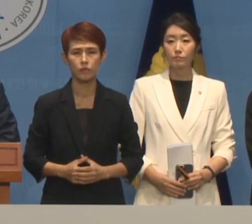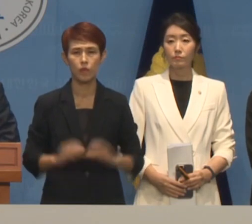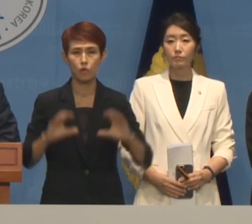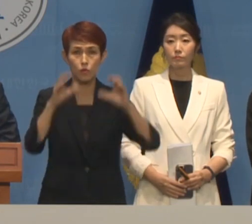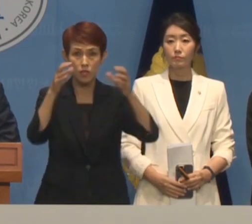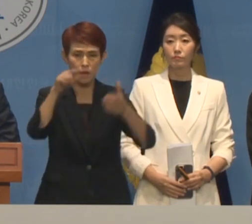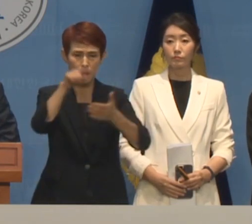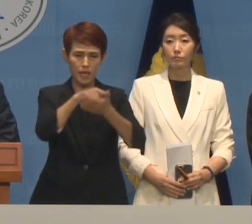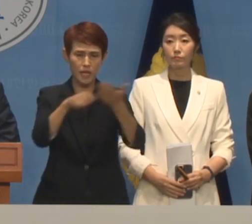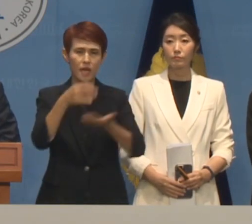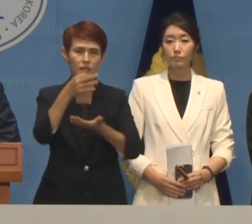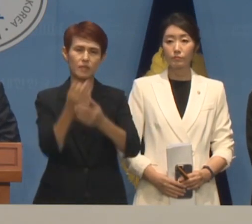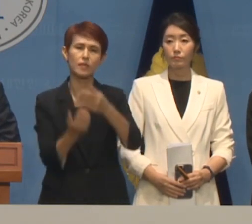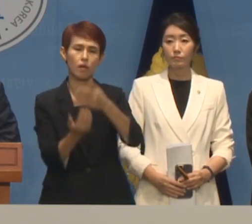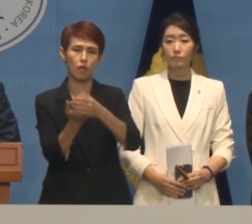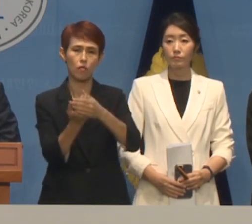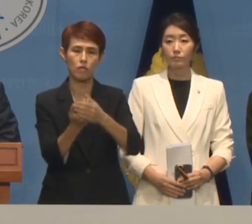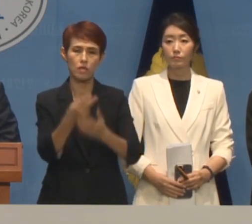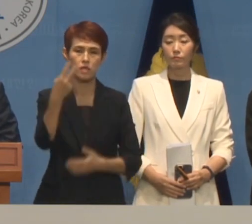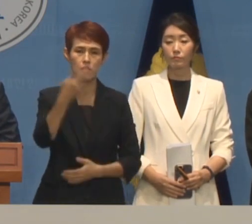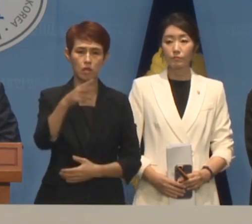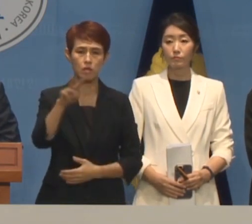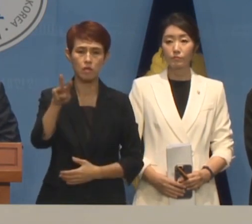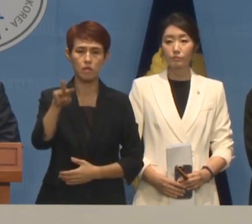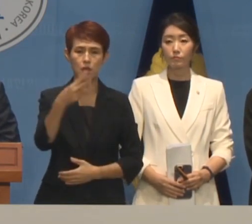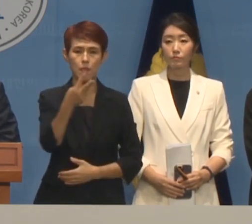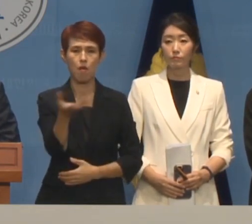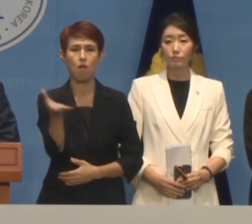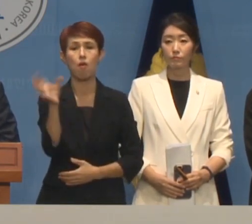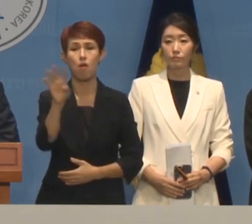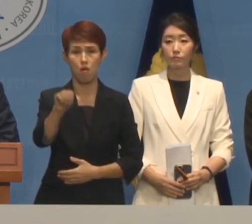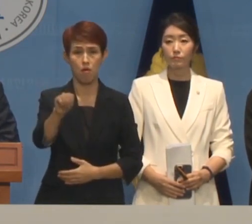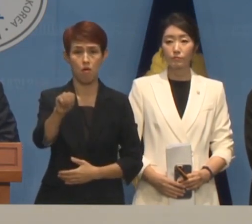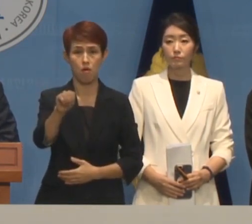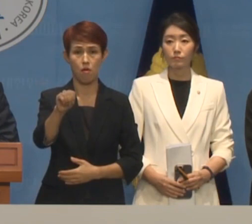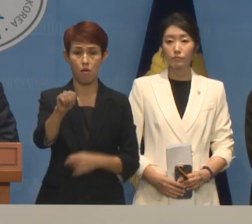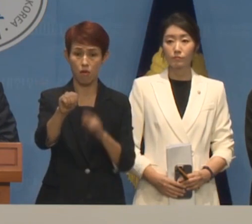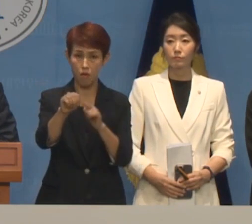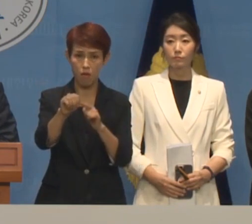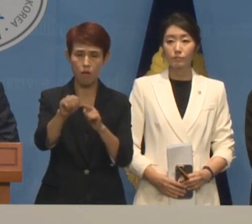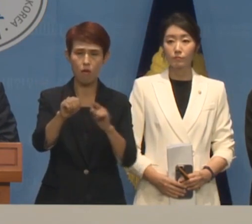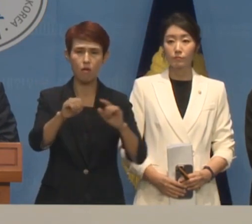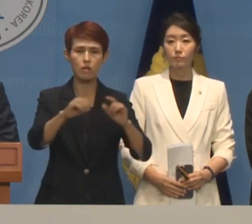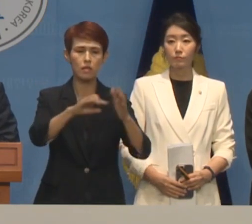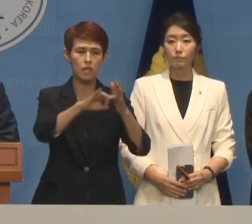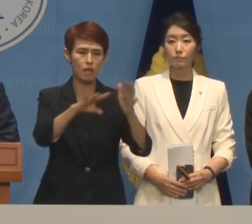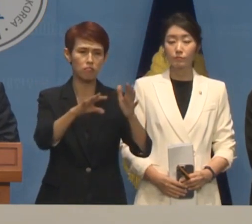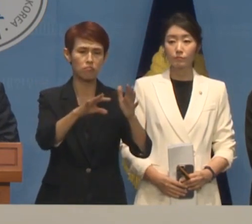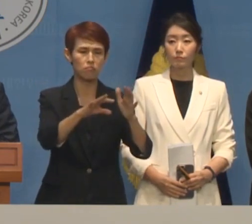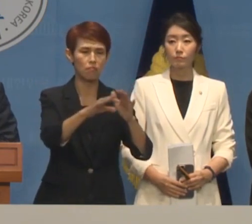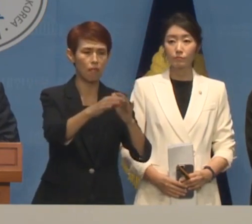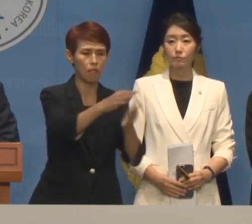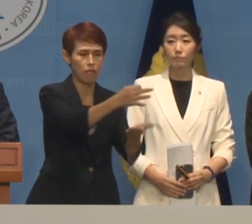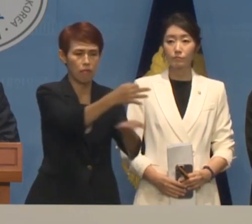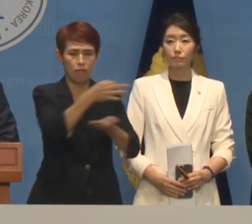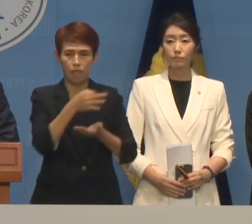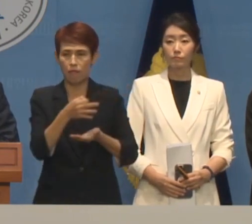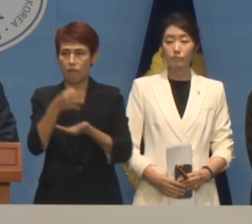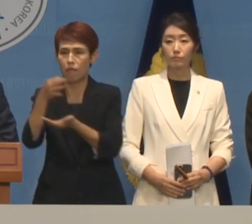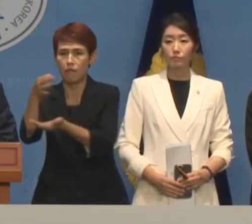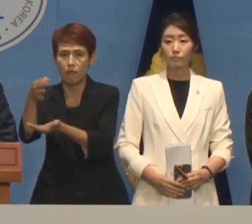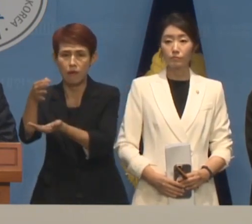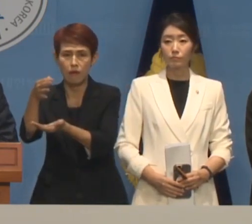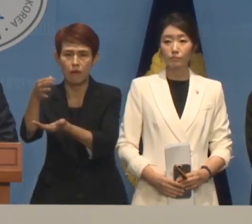국제배상금 사건 2,300억 원에 달하는 국제배상금을 국민 세금으로 물어줘야 되는 이 상황에